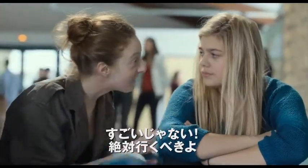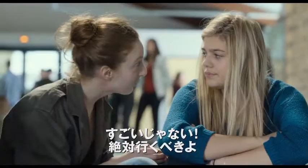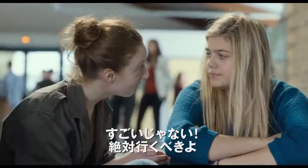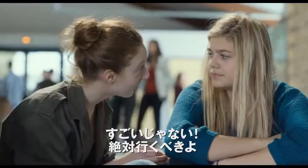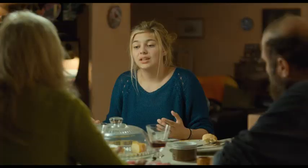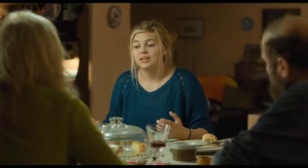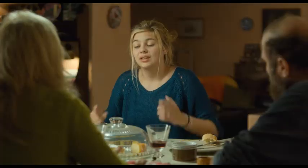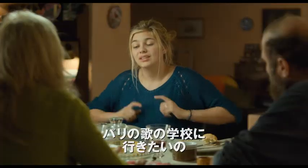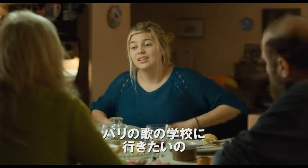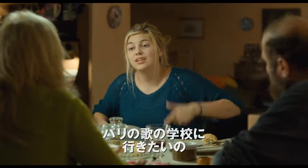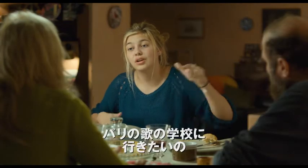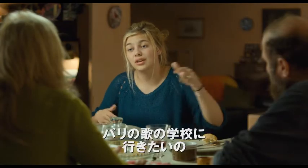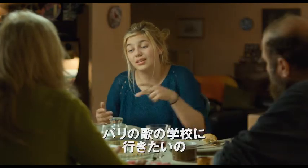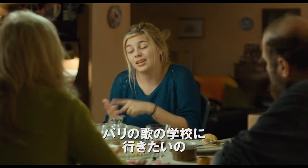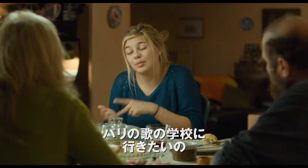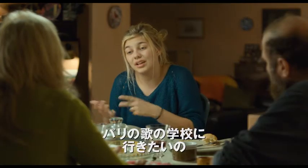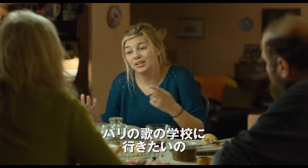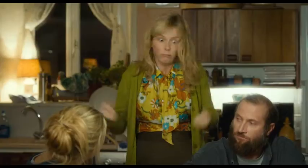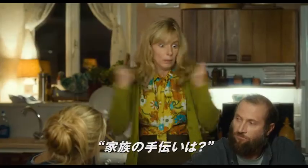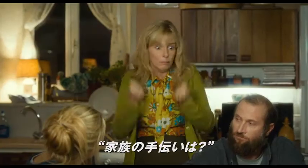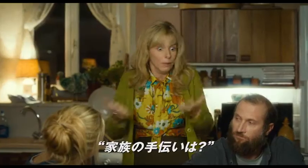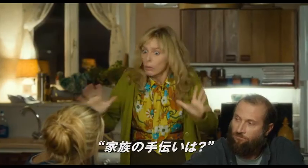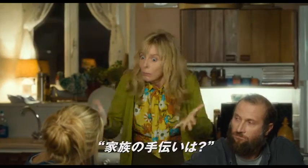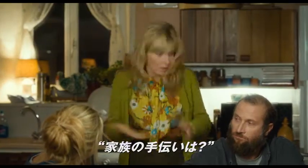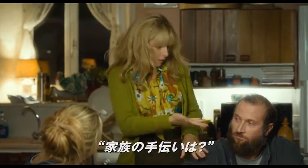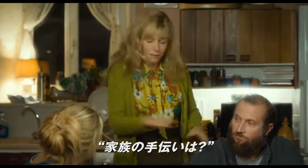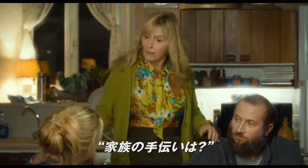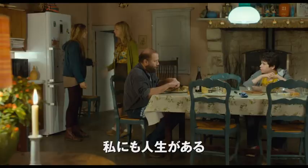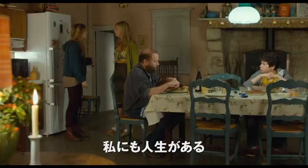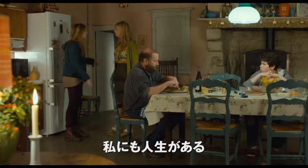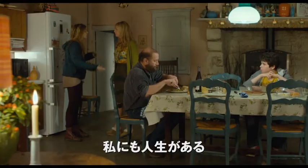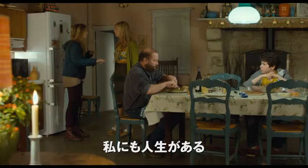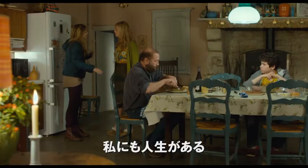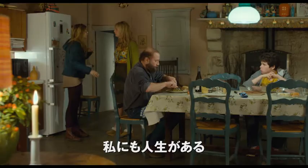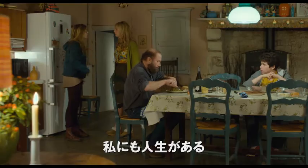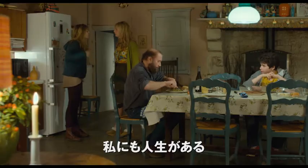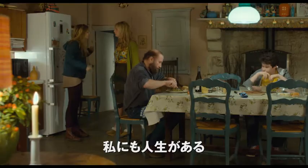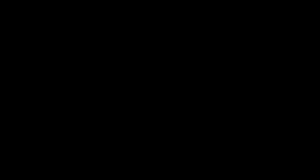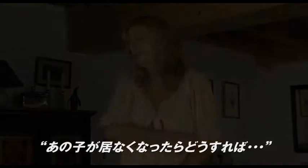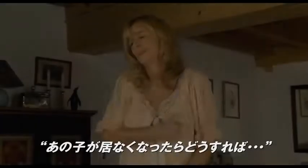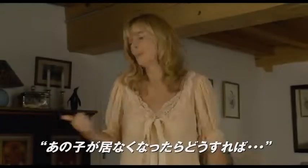me c'est l'école qui est à Paris mais de quoi parce que j'ai une vie